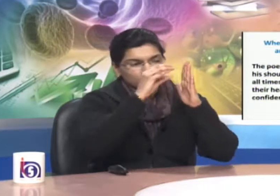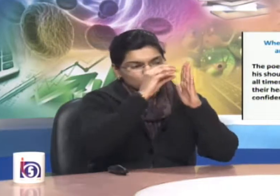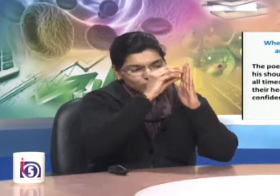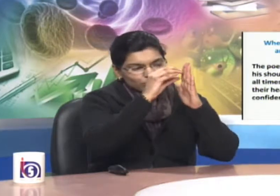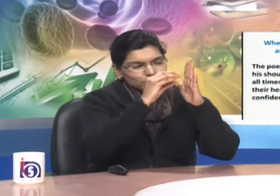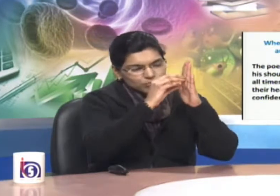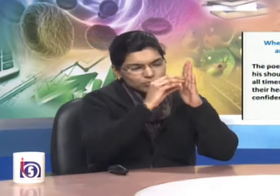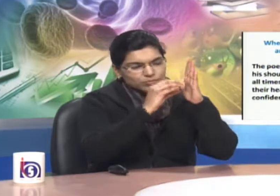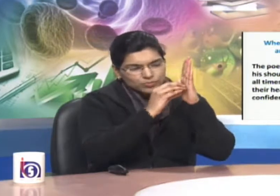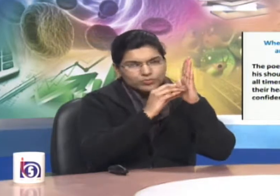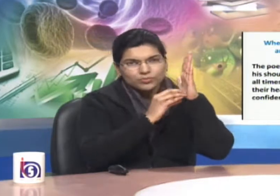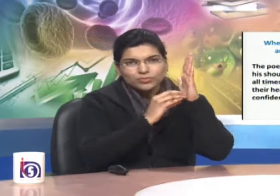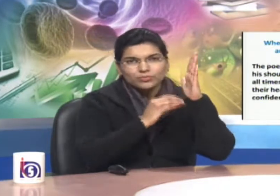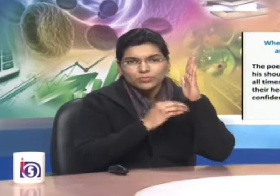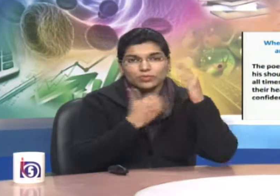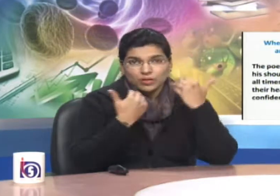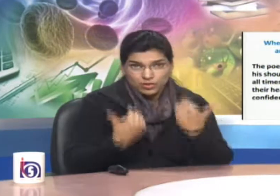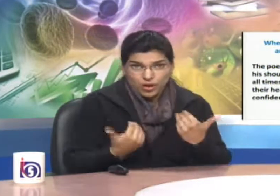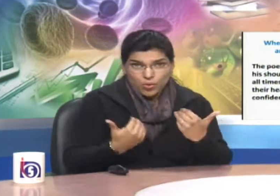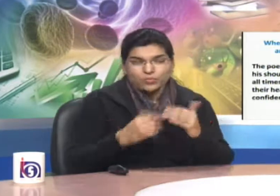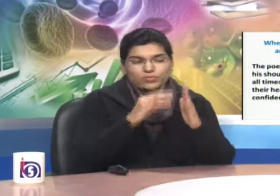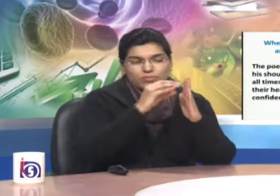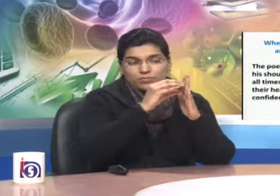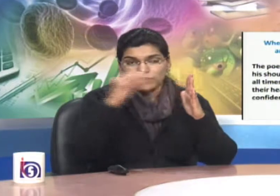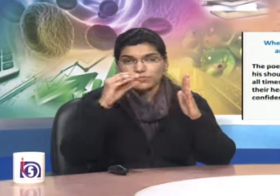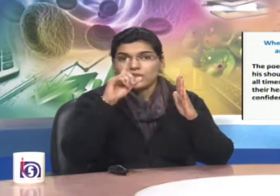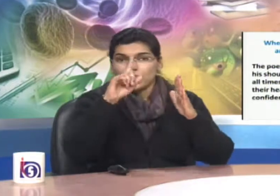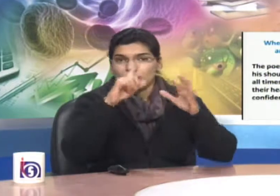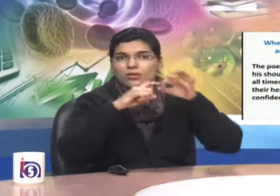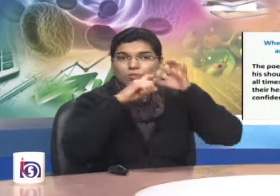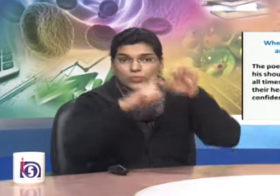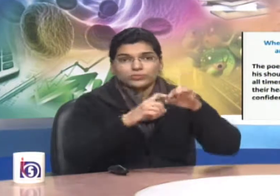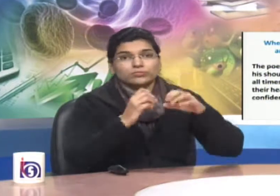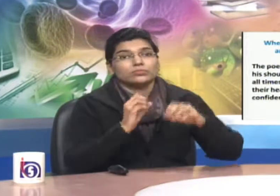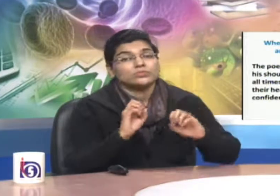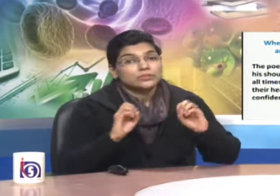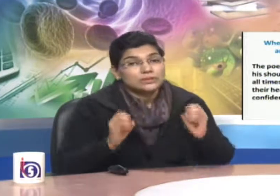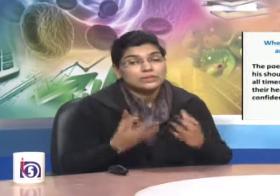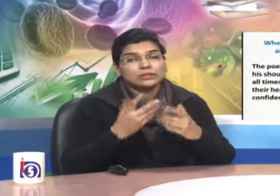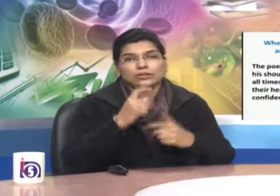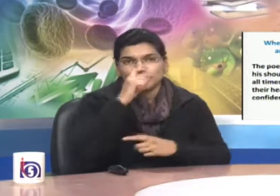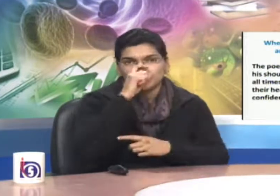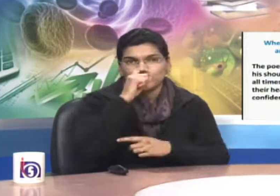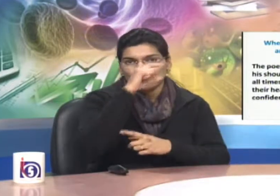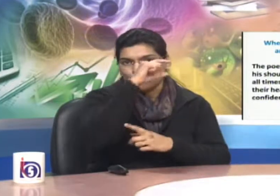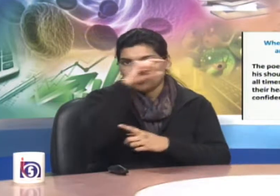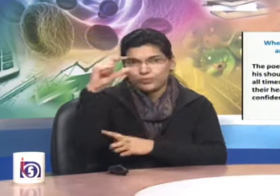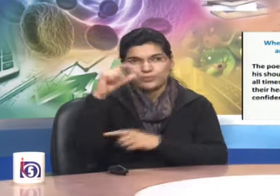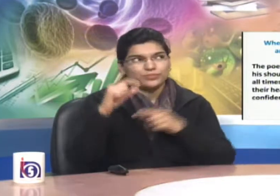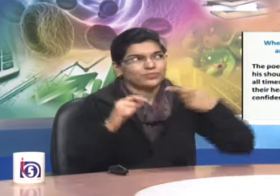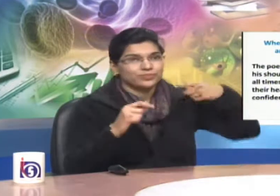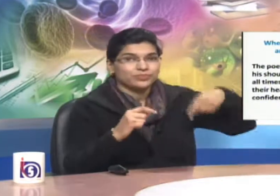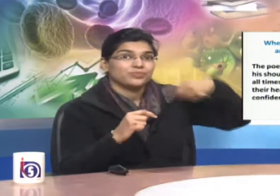So after I told you about Rabindranath Tagore, now we will start